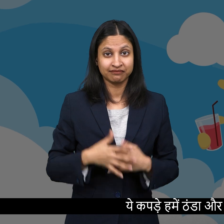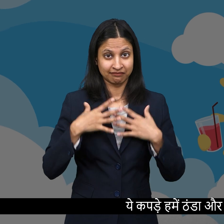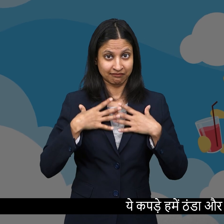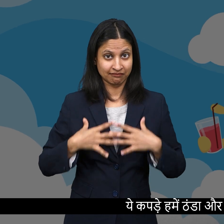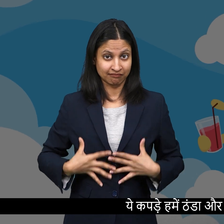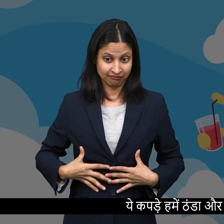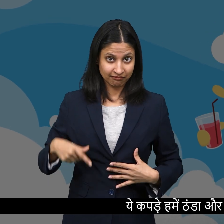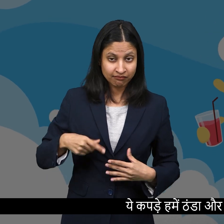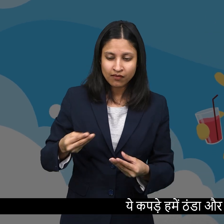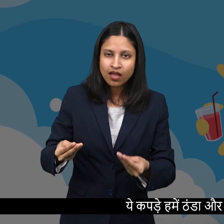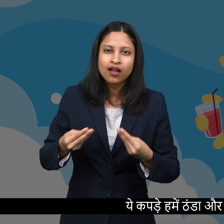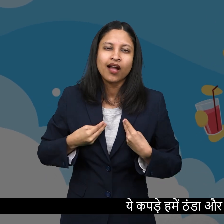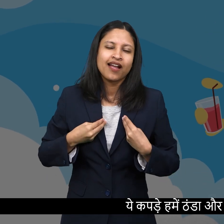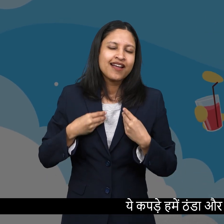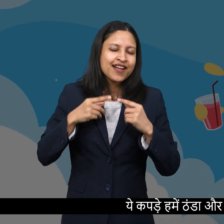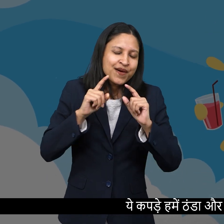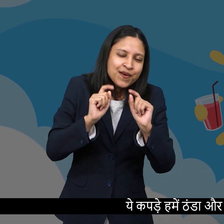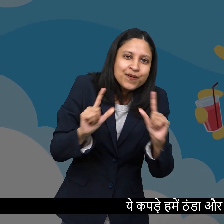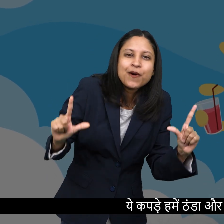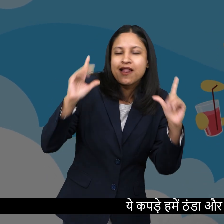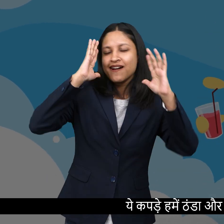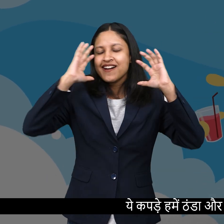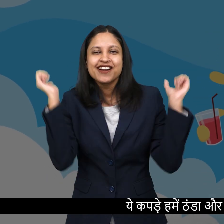ये कपड़े हमें ठंडा और आरामदायक रखते हैं।